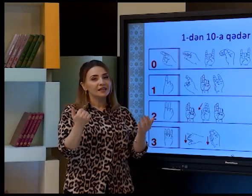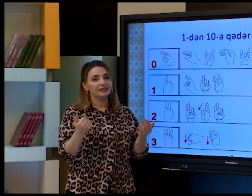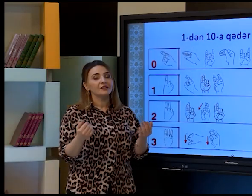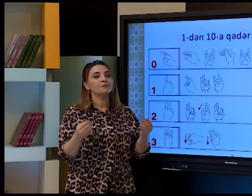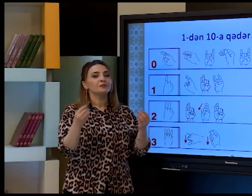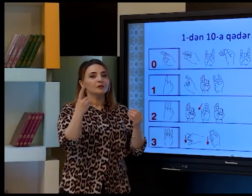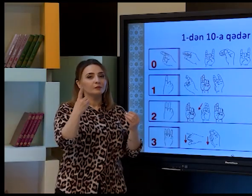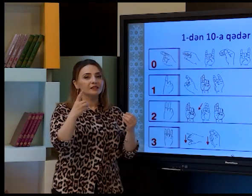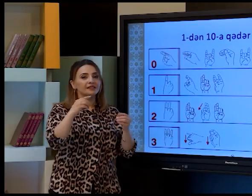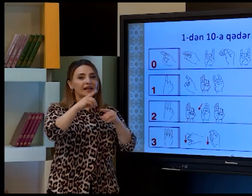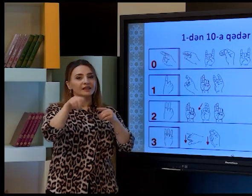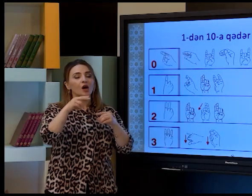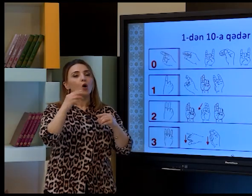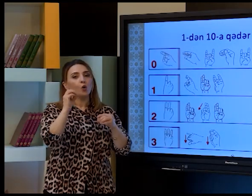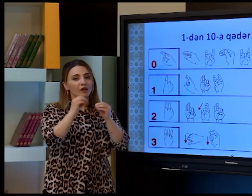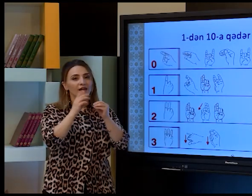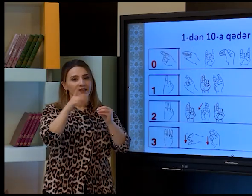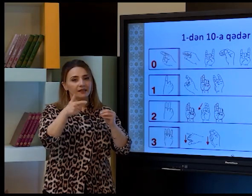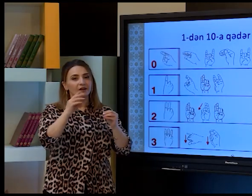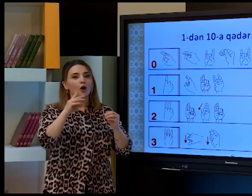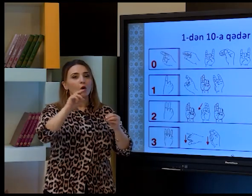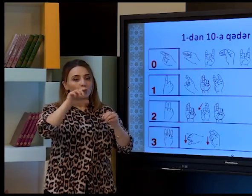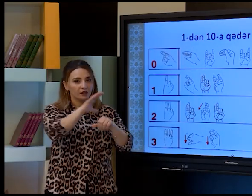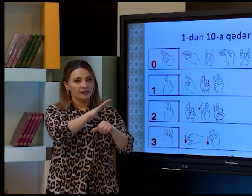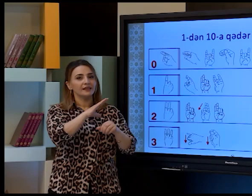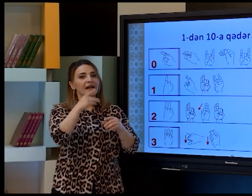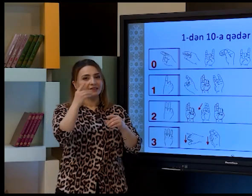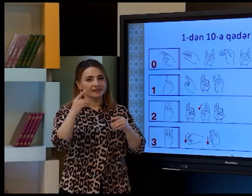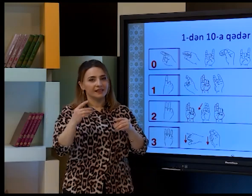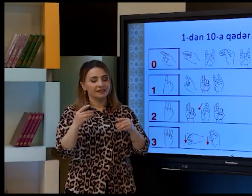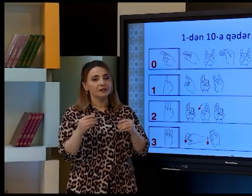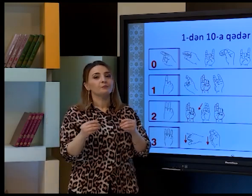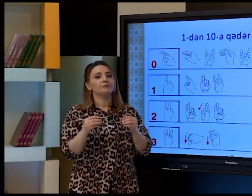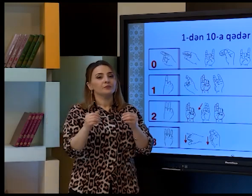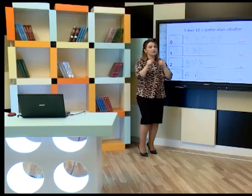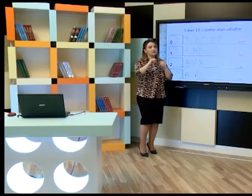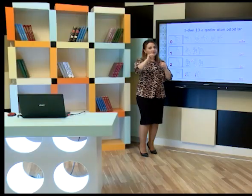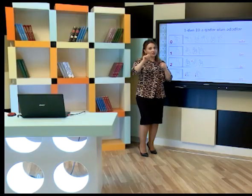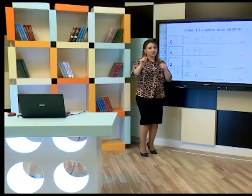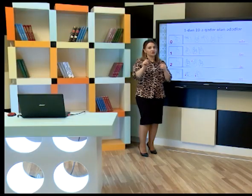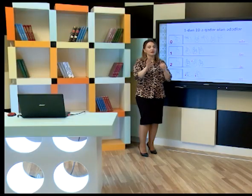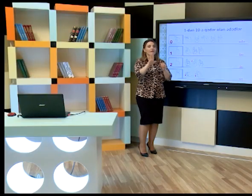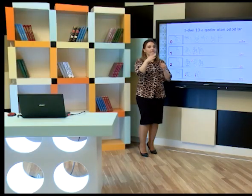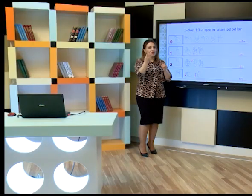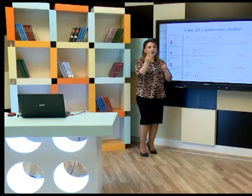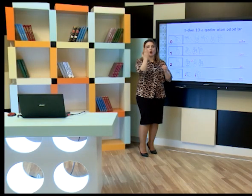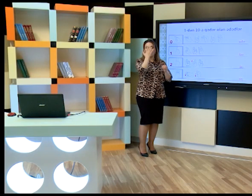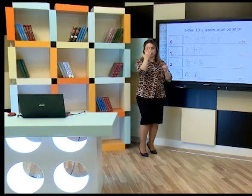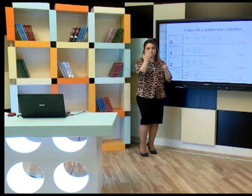Gəlin, 1-dən 10-a qədər olan ədədlərin yazılışını və